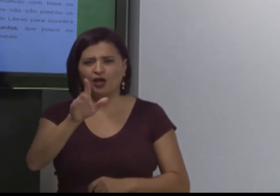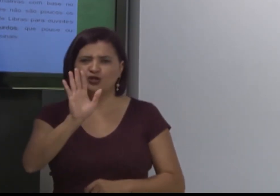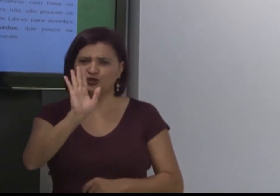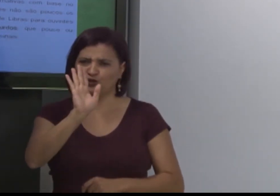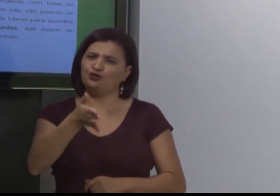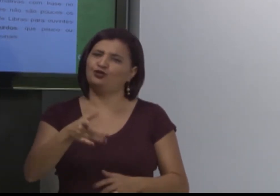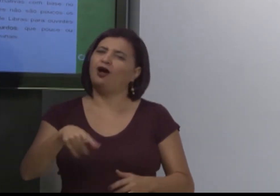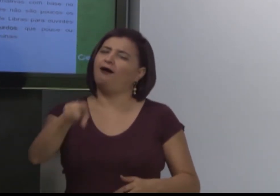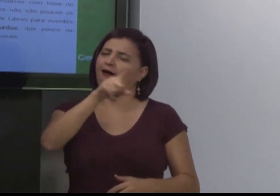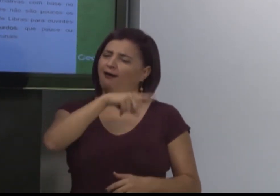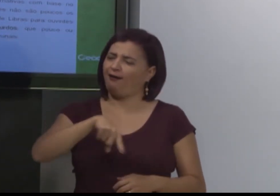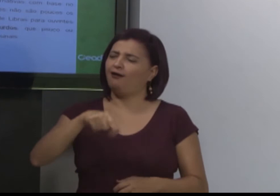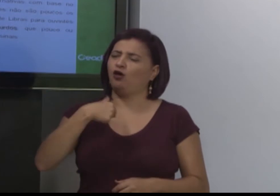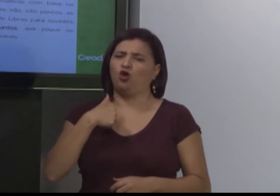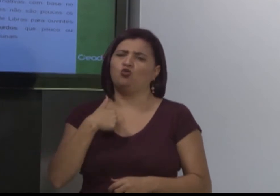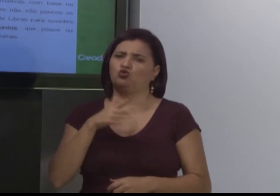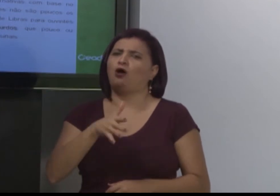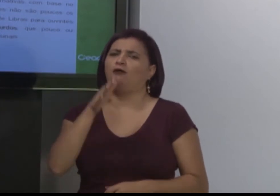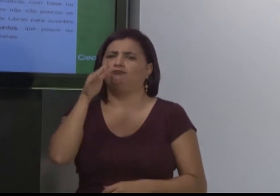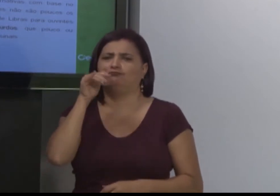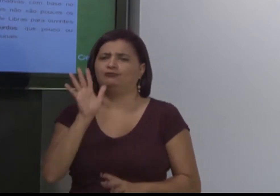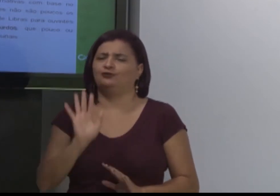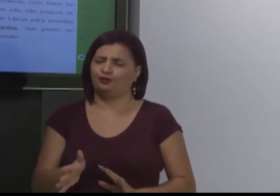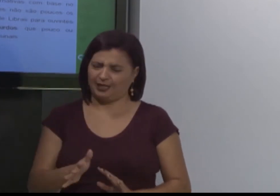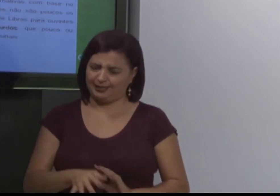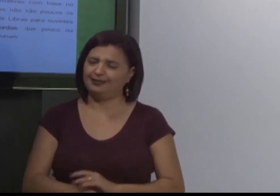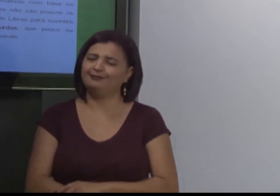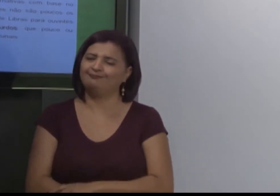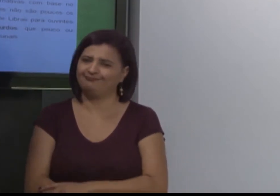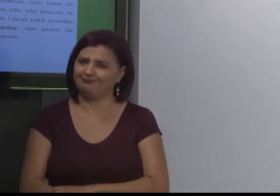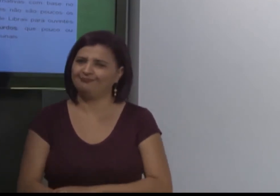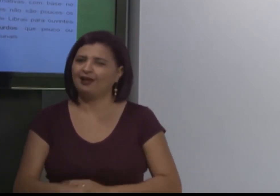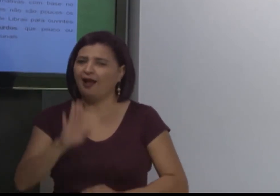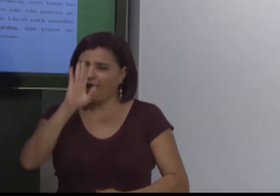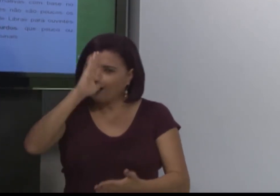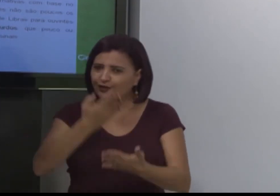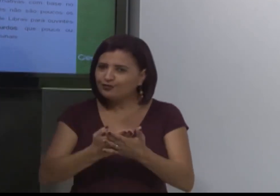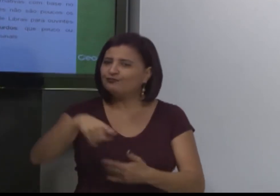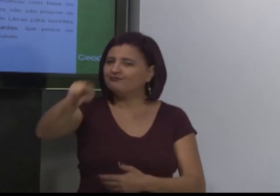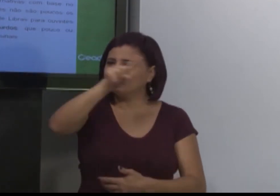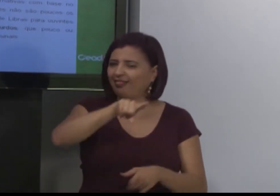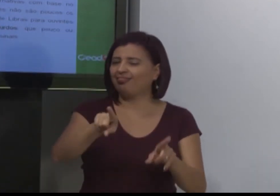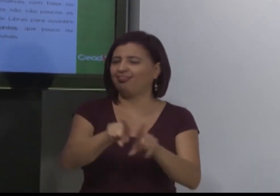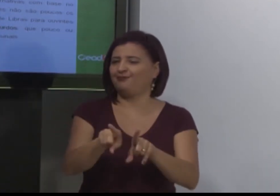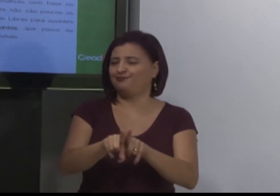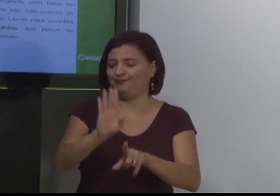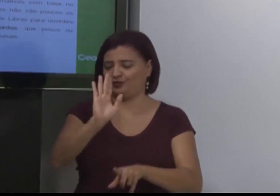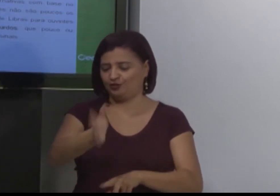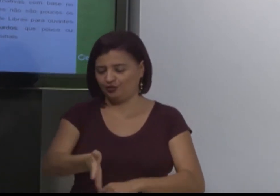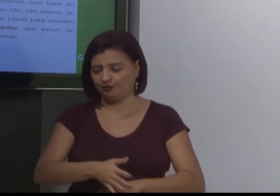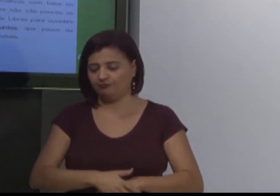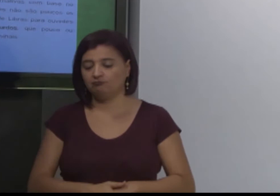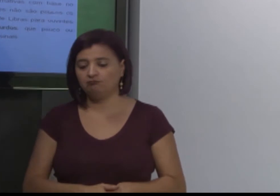Vocês já viram, eu também já vi. Acredito que todos já viram. Por exemplo,